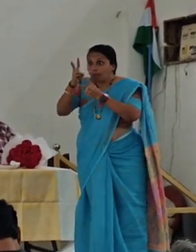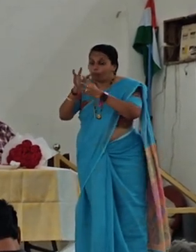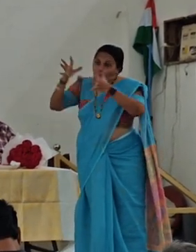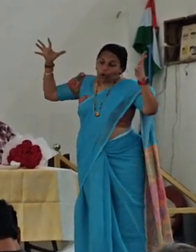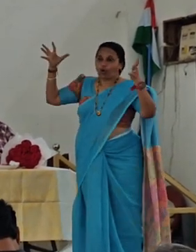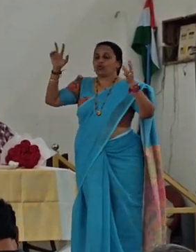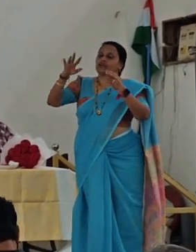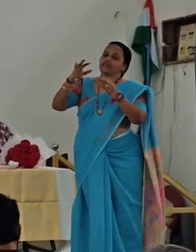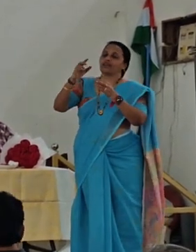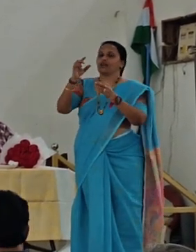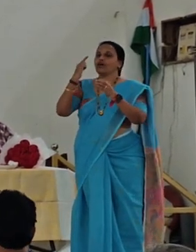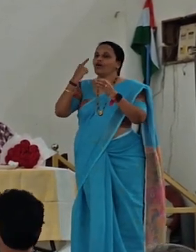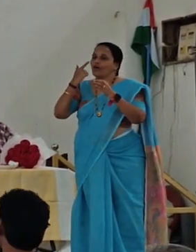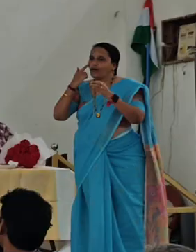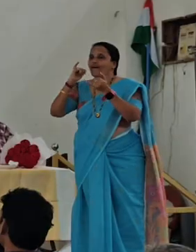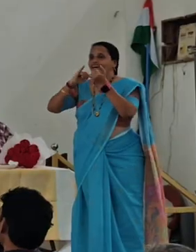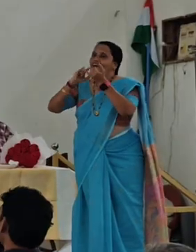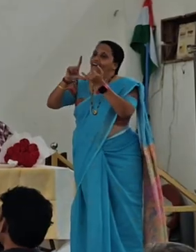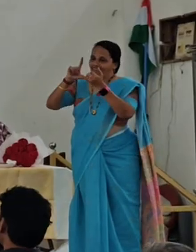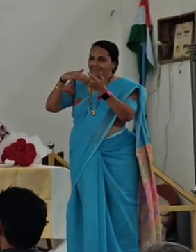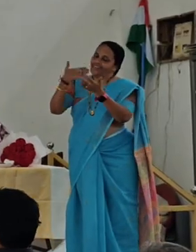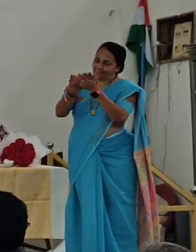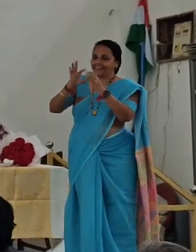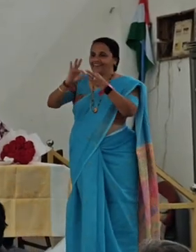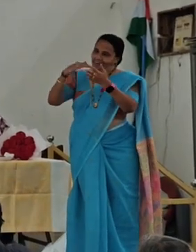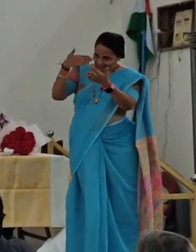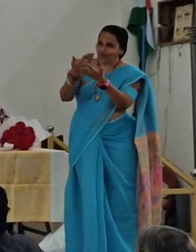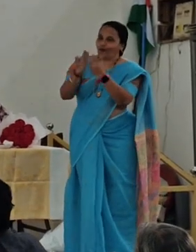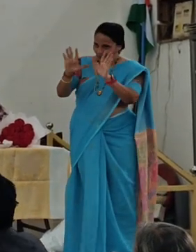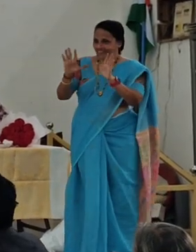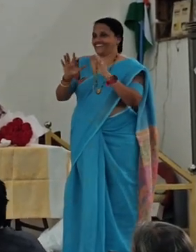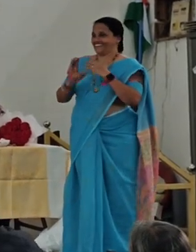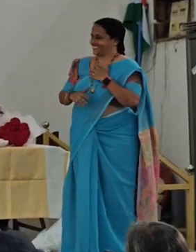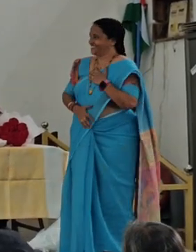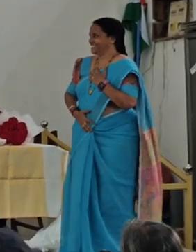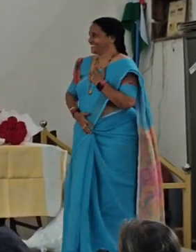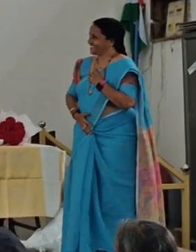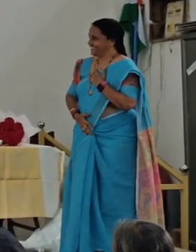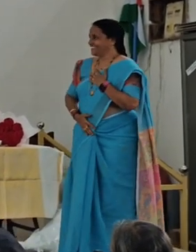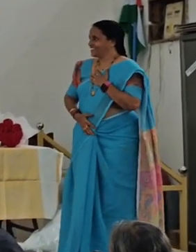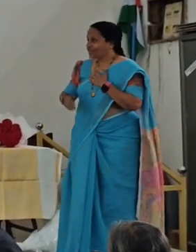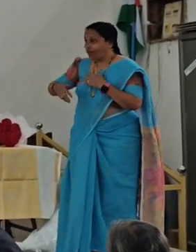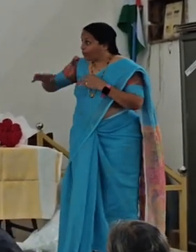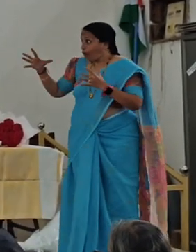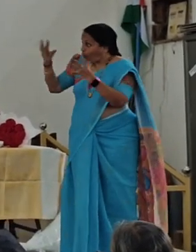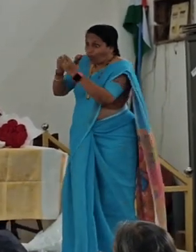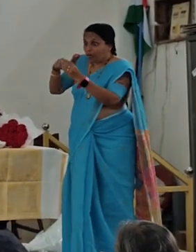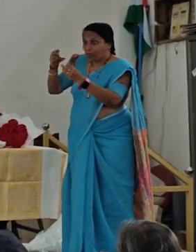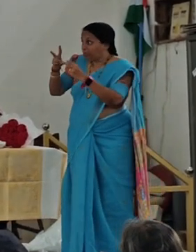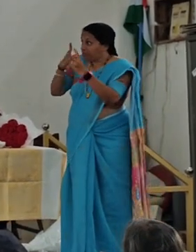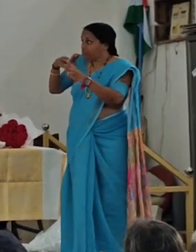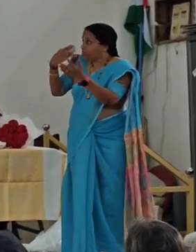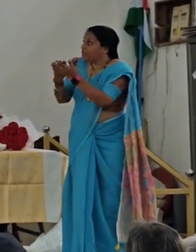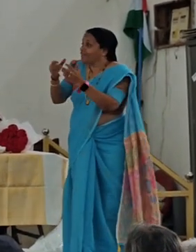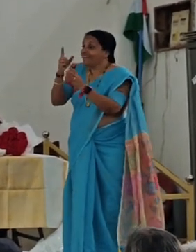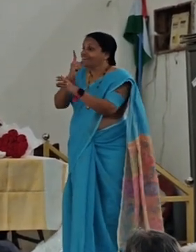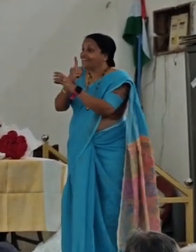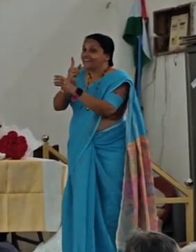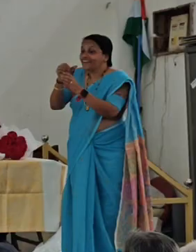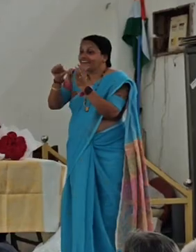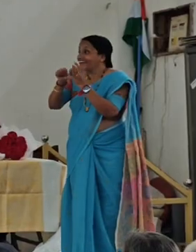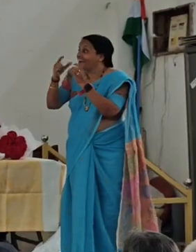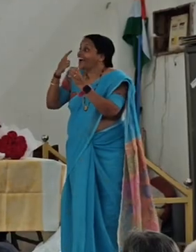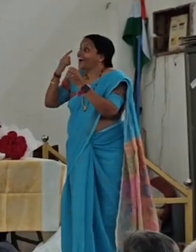కొత్తగా ఇంటర్ప్రిటేషన్ ఉద్యోగాలు పెట్టాలంటే మన యొక్క ఆర్థిక పరిస్థితి కూడా చూడాలి.